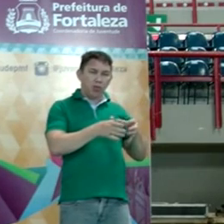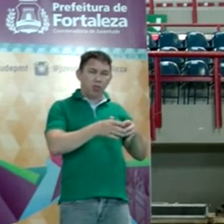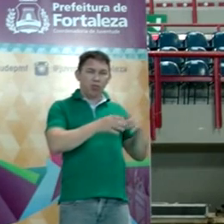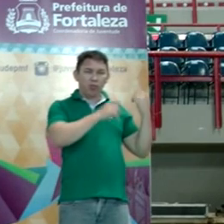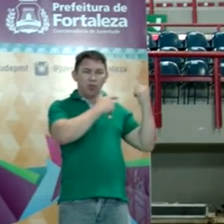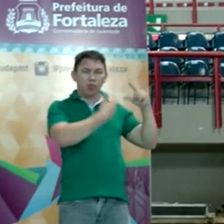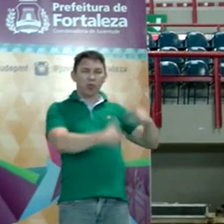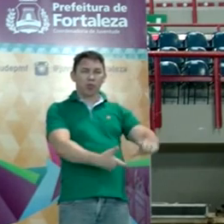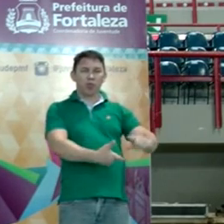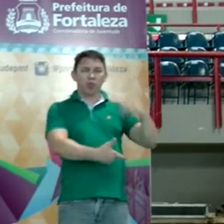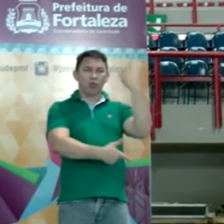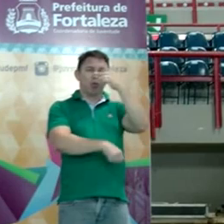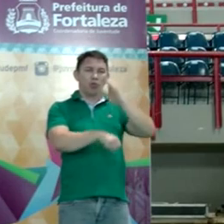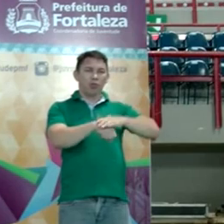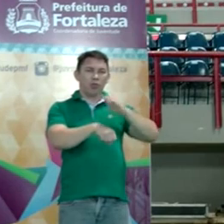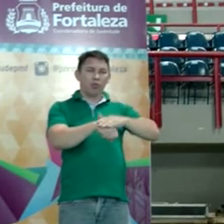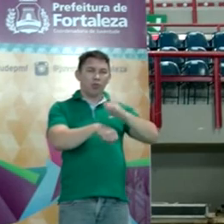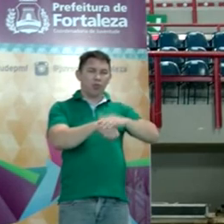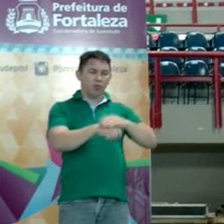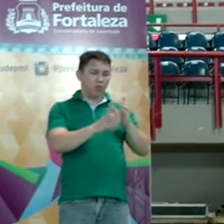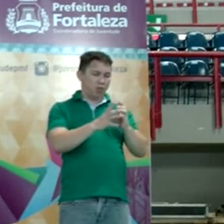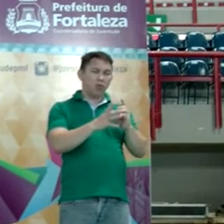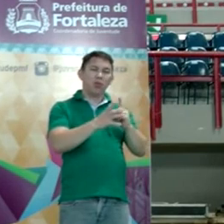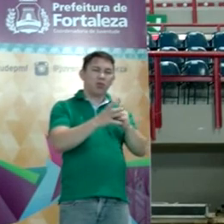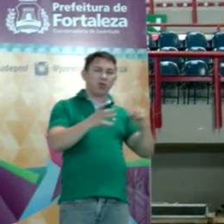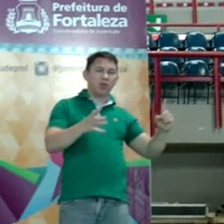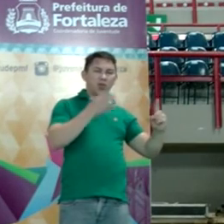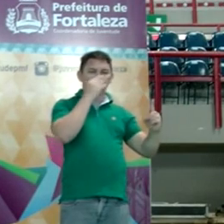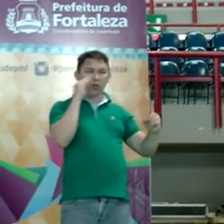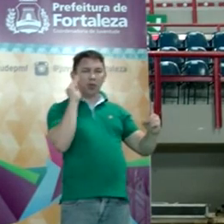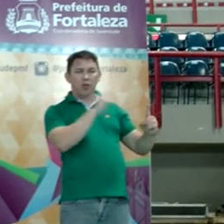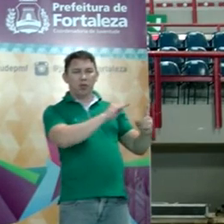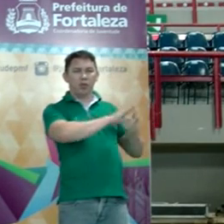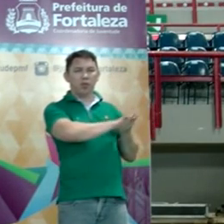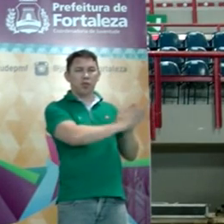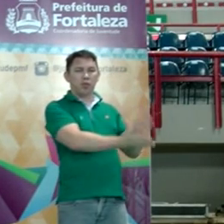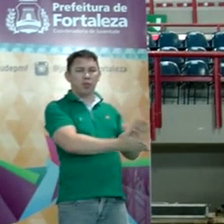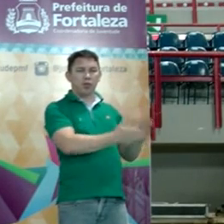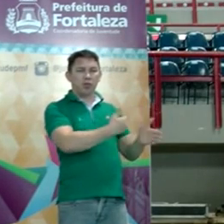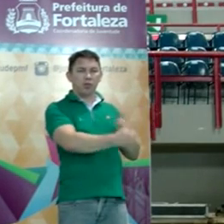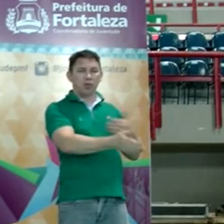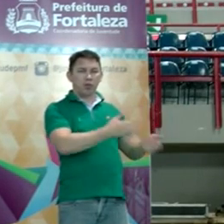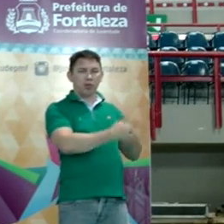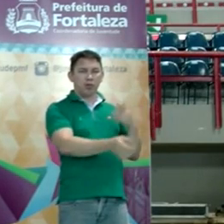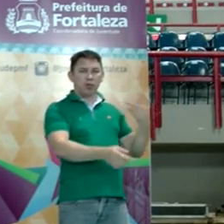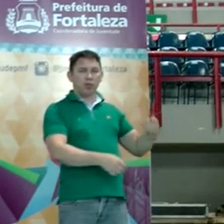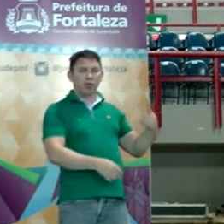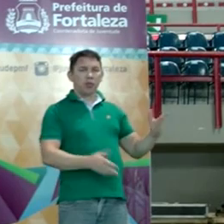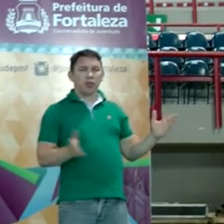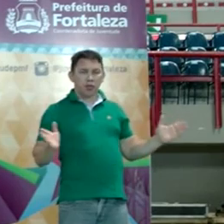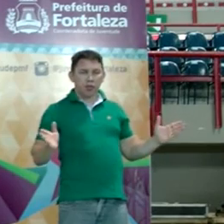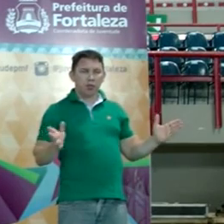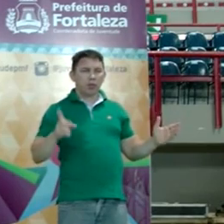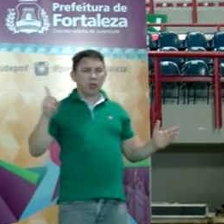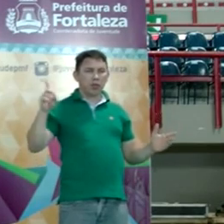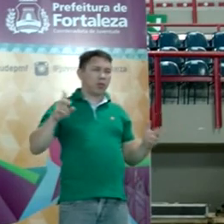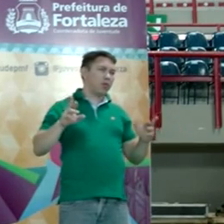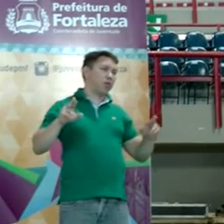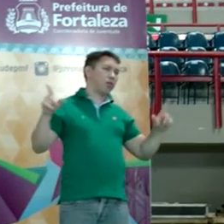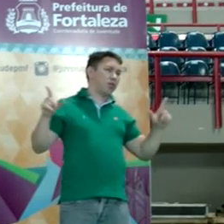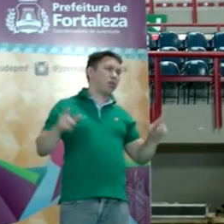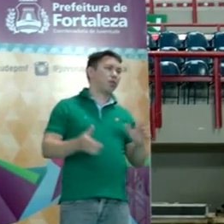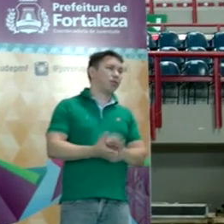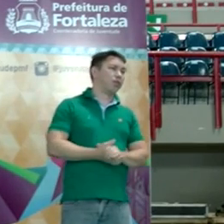que simplesmente são tão renegados dentro da sociedade que as pessoas não querem nem que a sombra deles encoste na